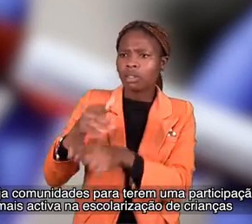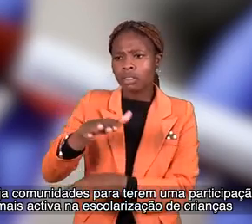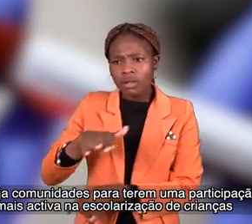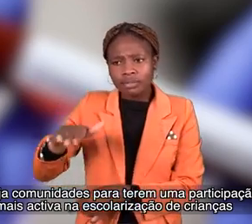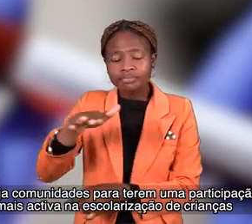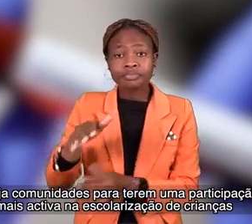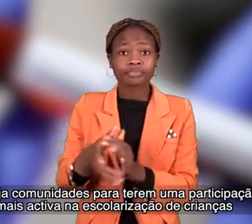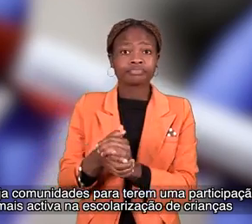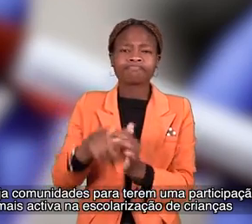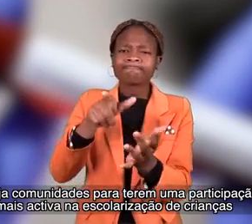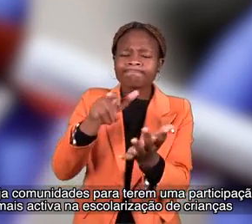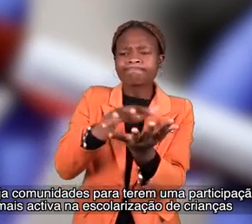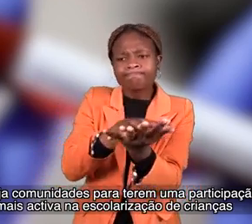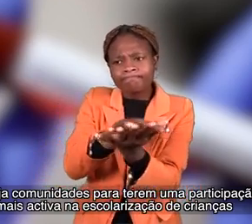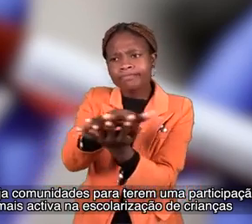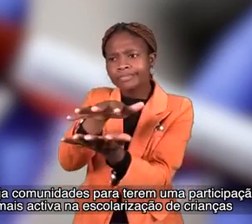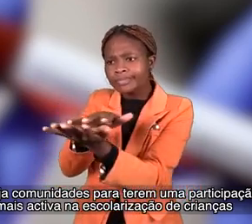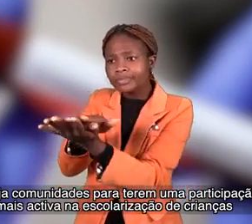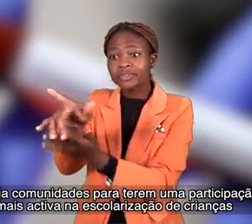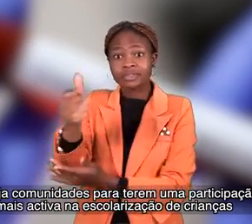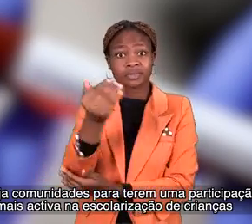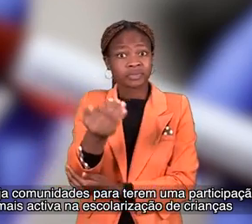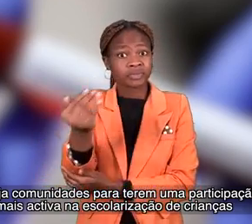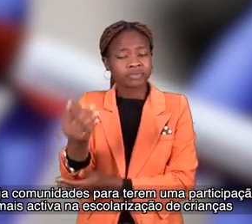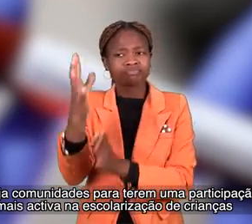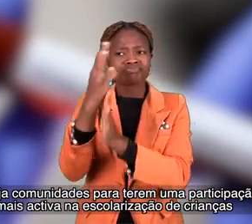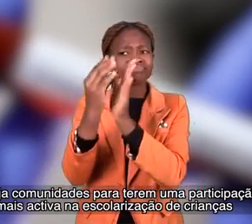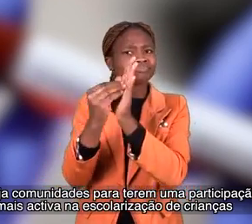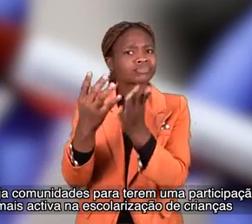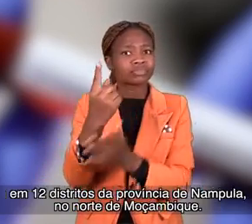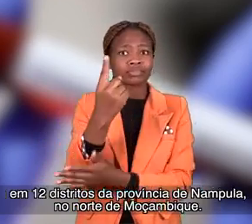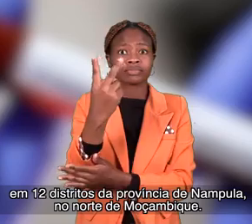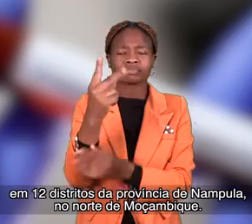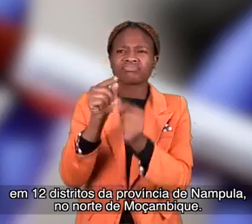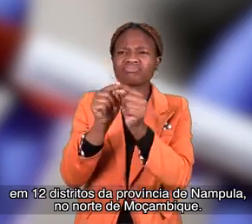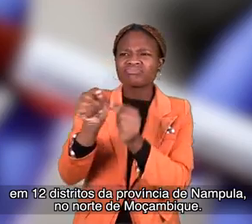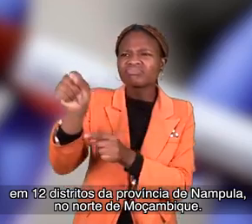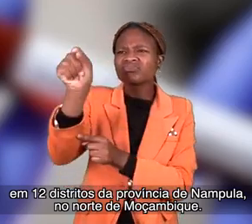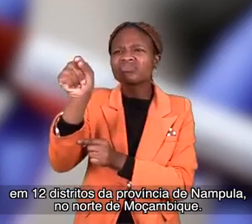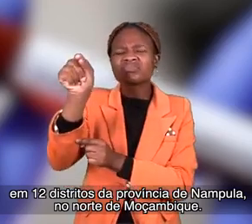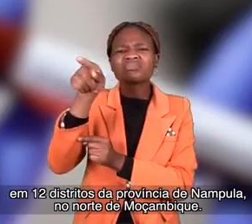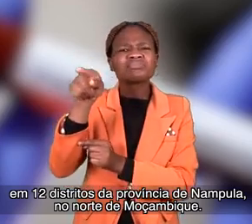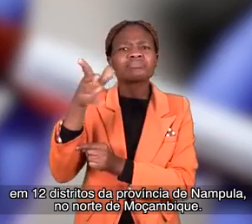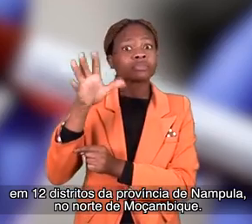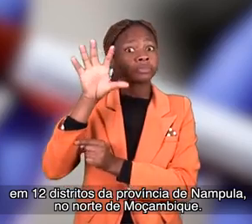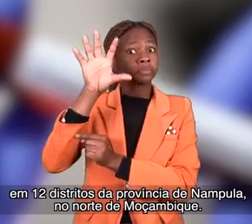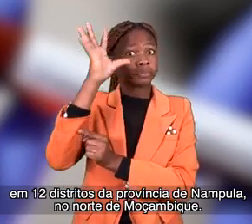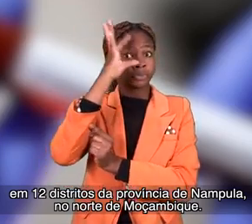para terem uma participação mais ativa na escolarização de crianças em 12 distritos da província de Nampula, no norte